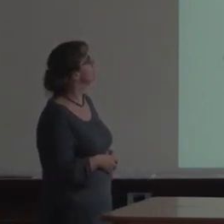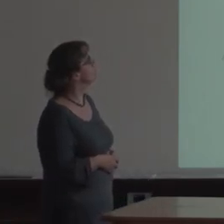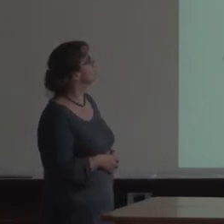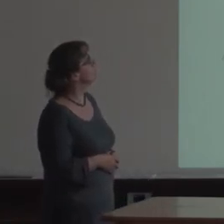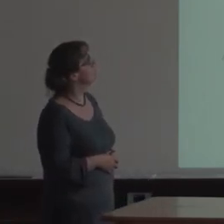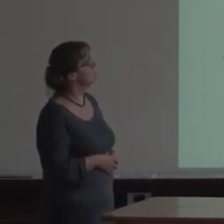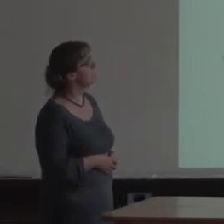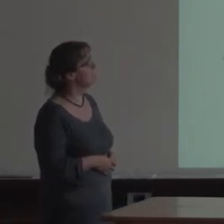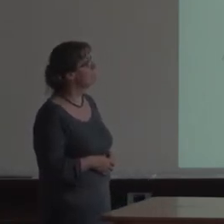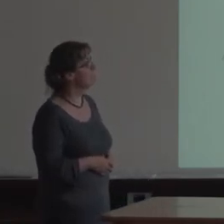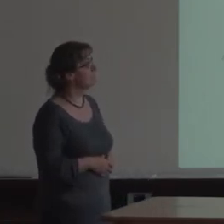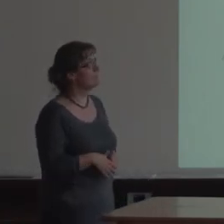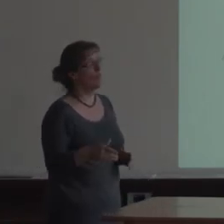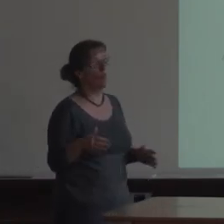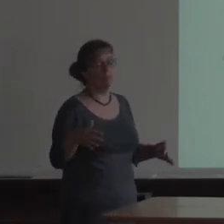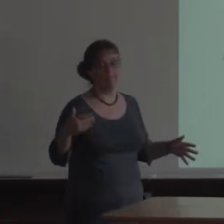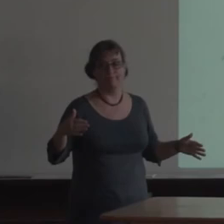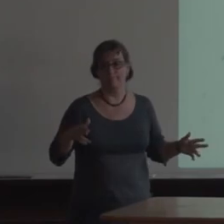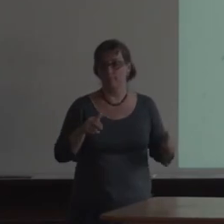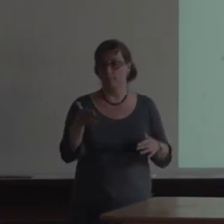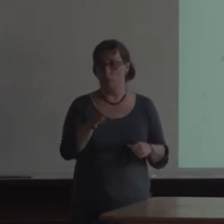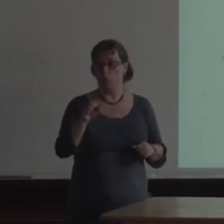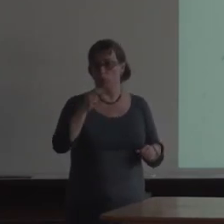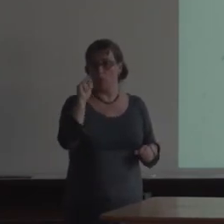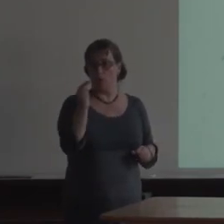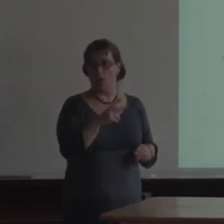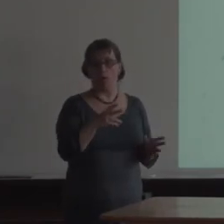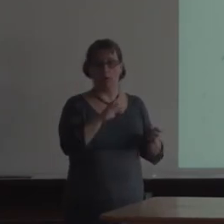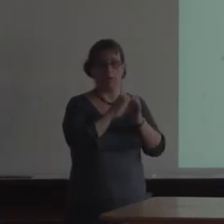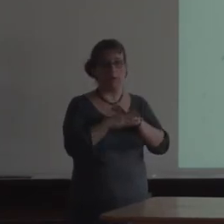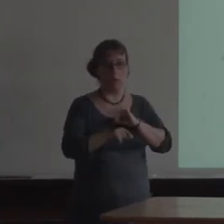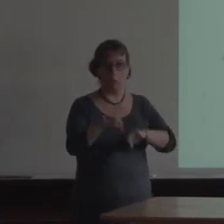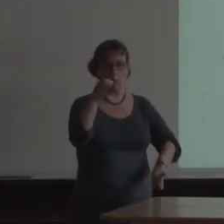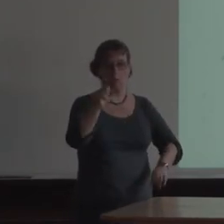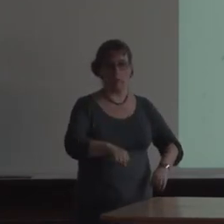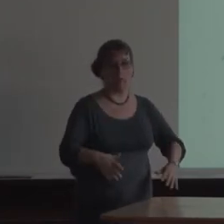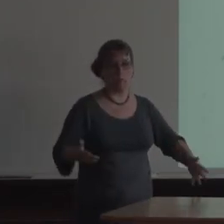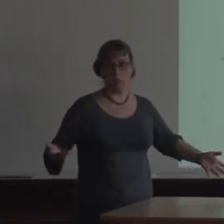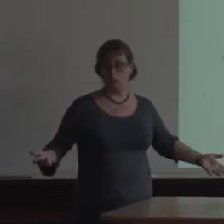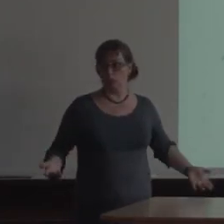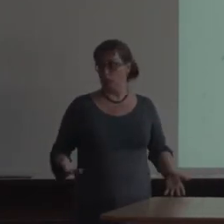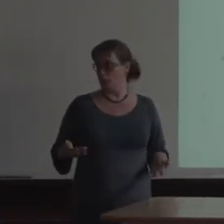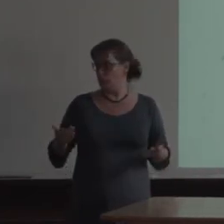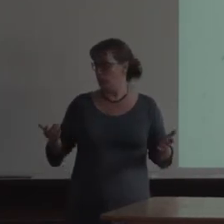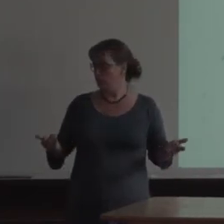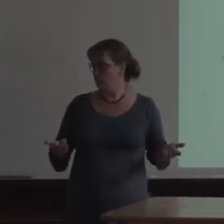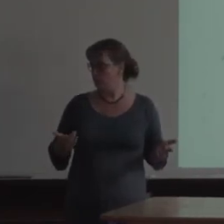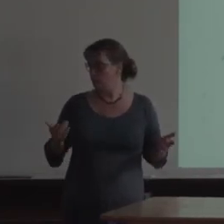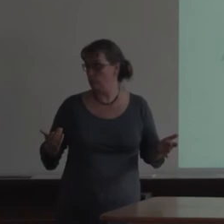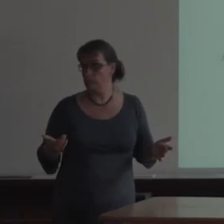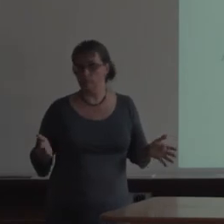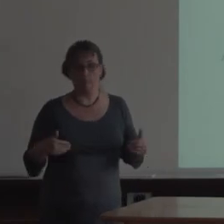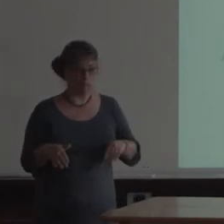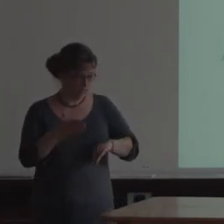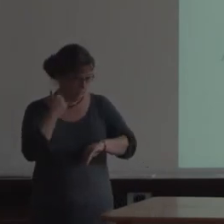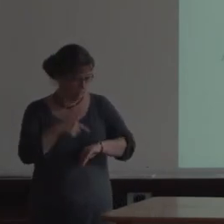Mais je vais vous montrer ça. Et sinon, si vous voulez, on a un petit peu de temps